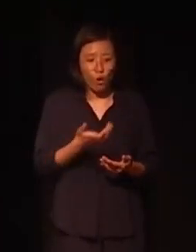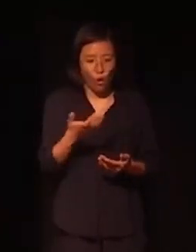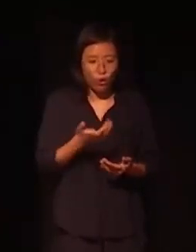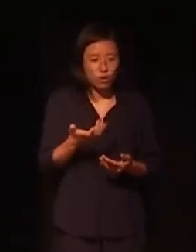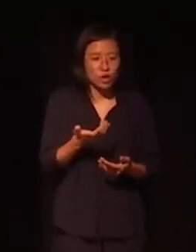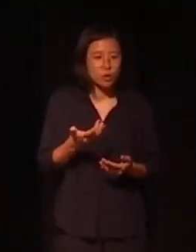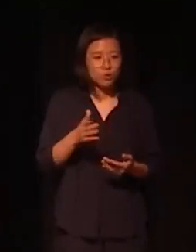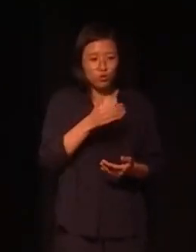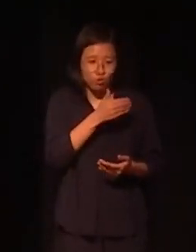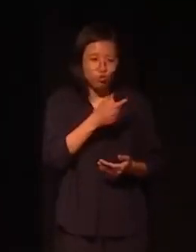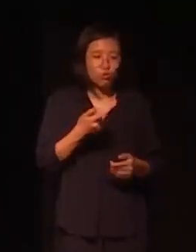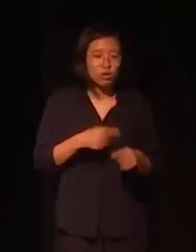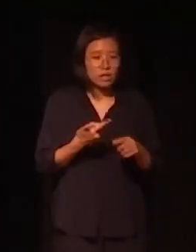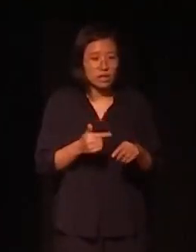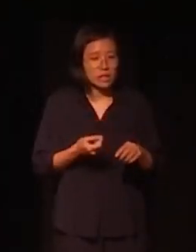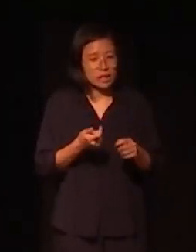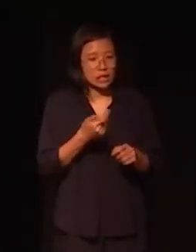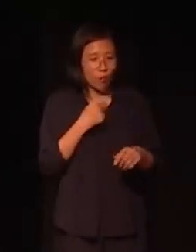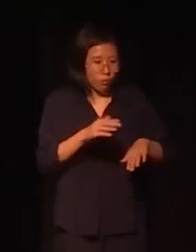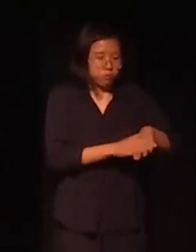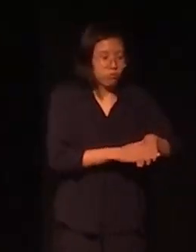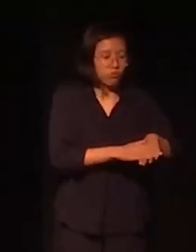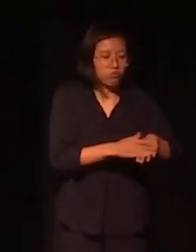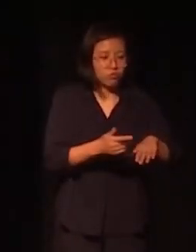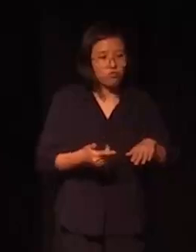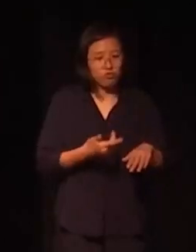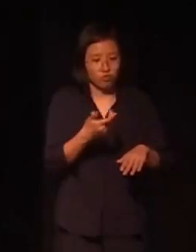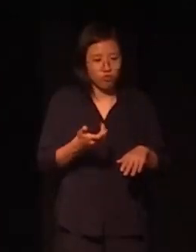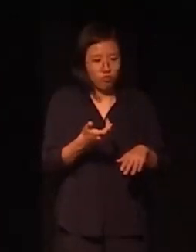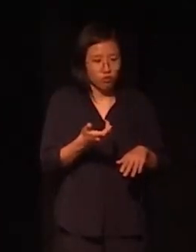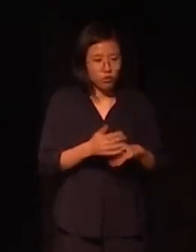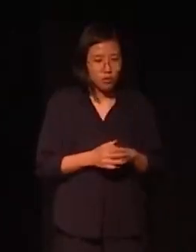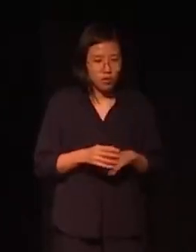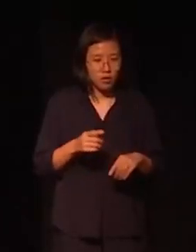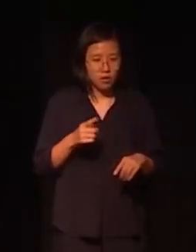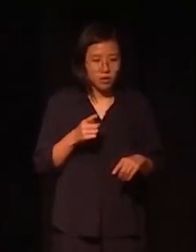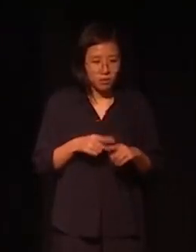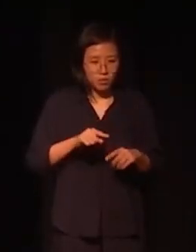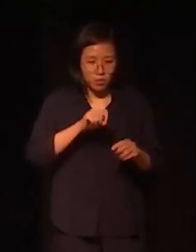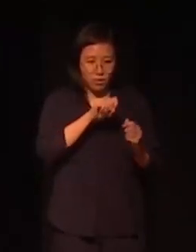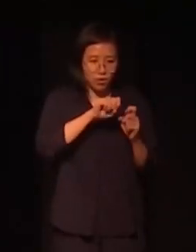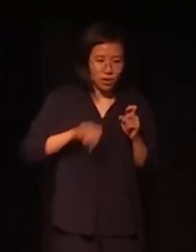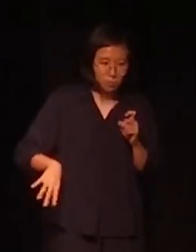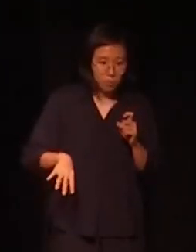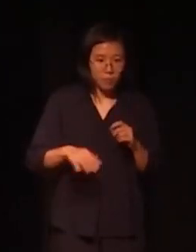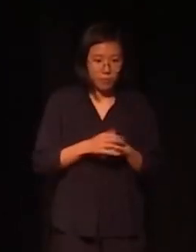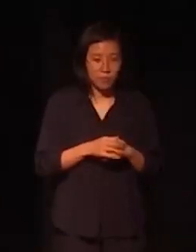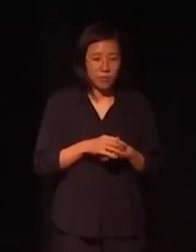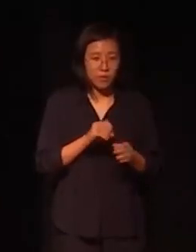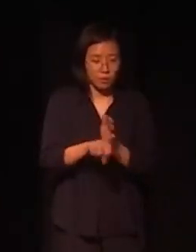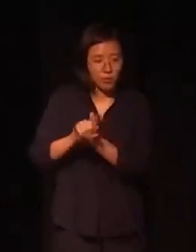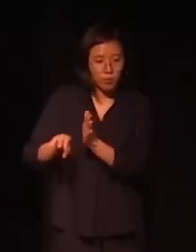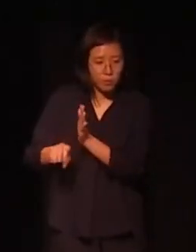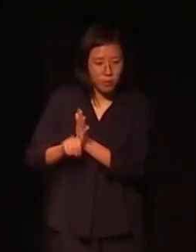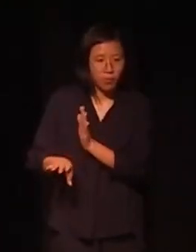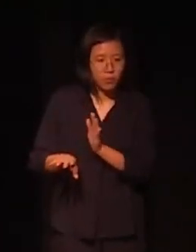braised fish mole, and then you can also omit something. Say 红豆墨鱼猪骨汤. We